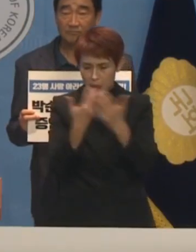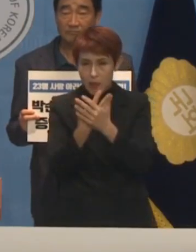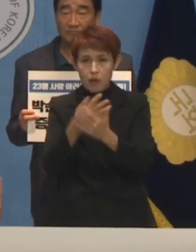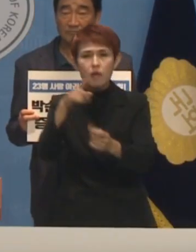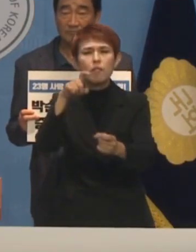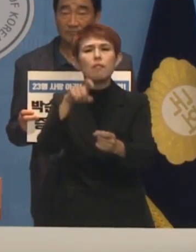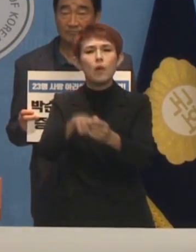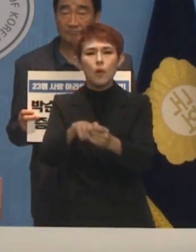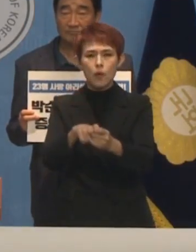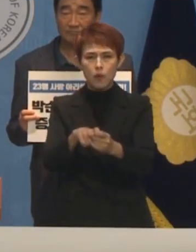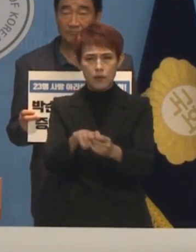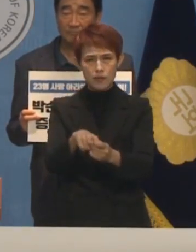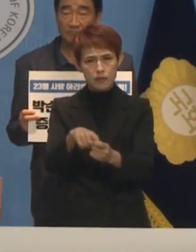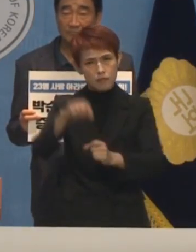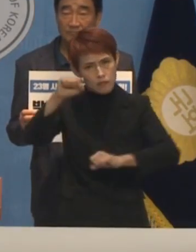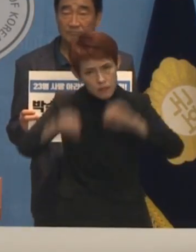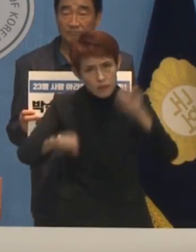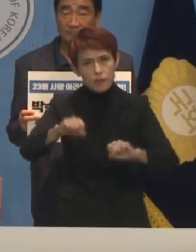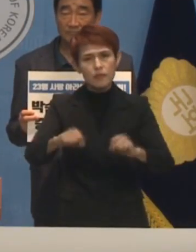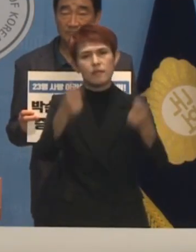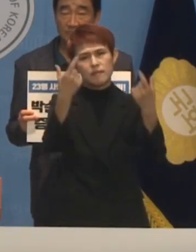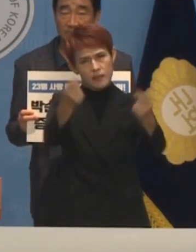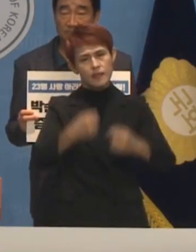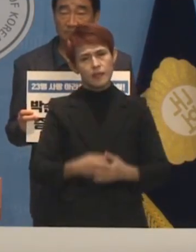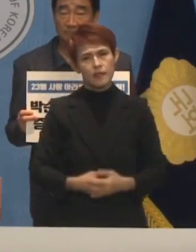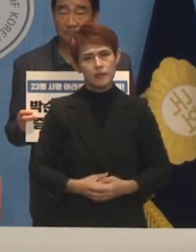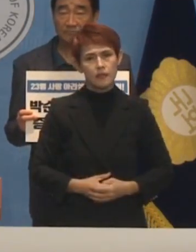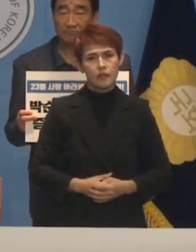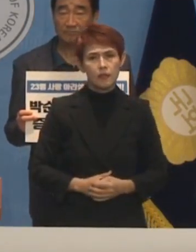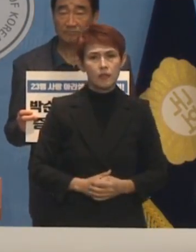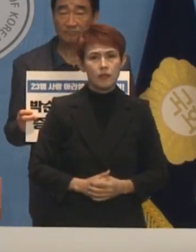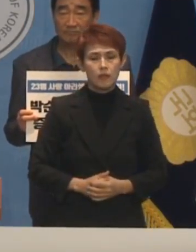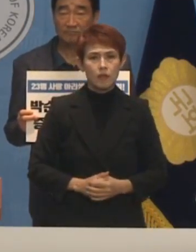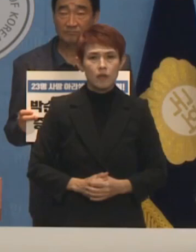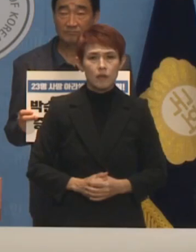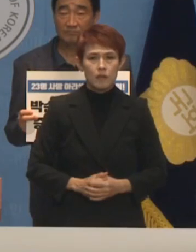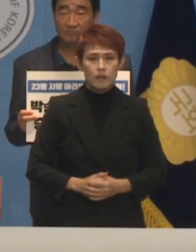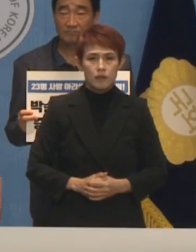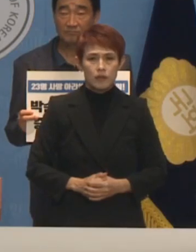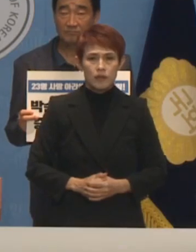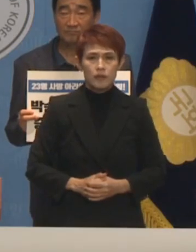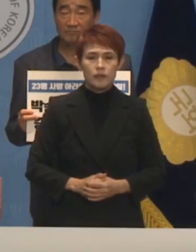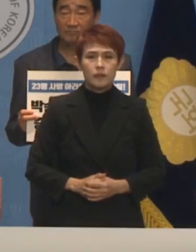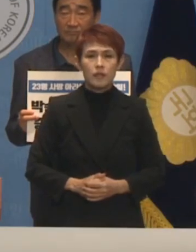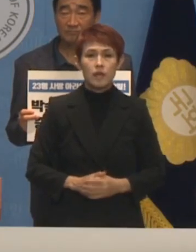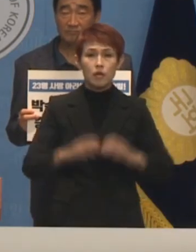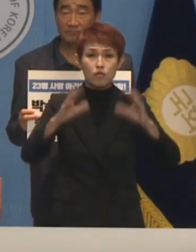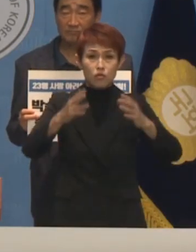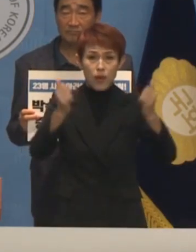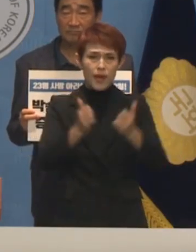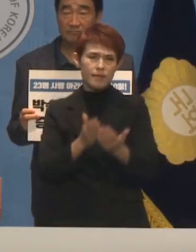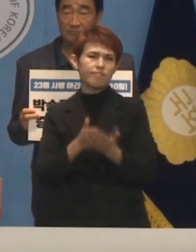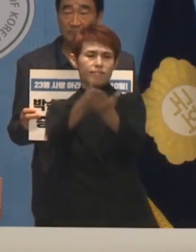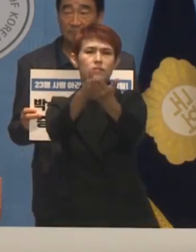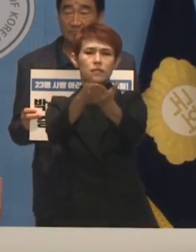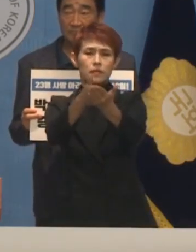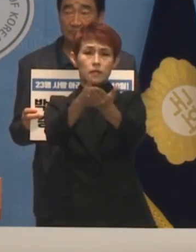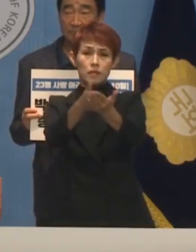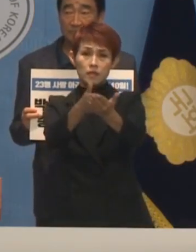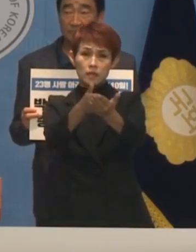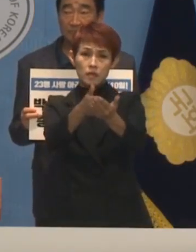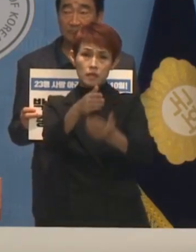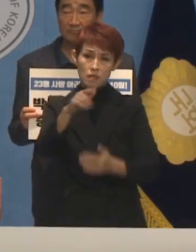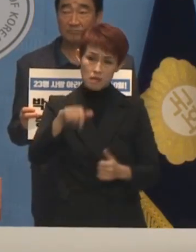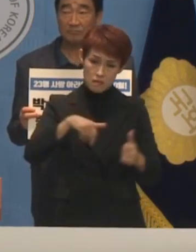위한 의도로밖에 보여지지 않고 있습니다. 다시 한번 국회에 요구합니다. 이런